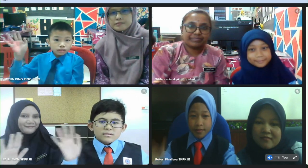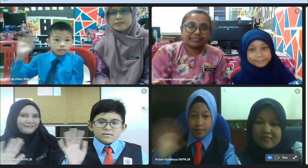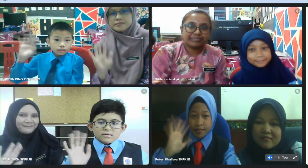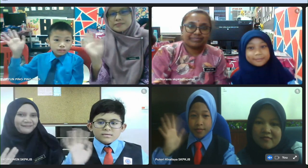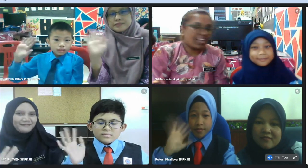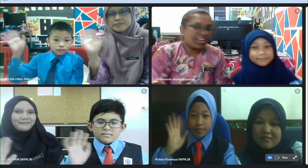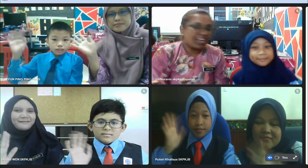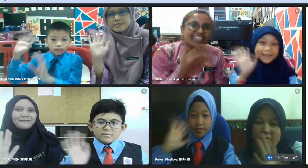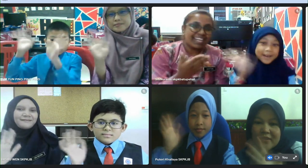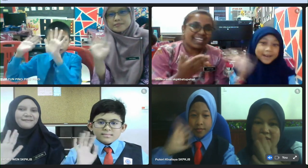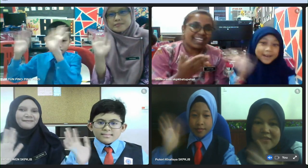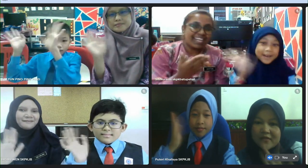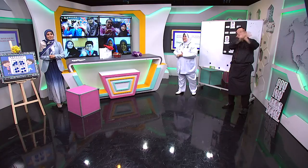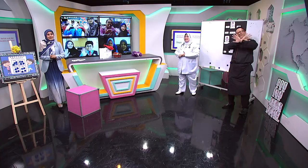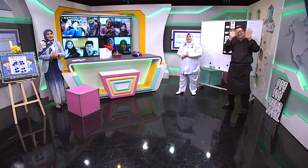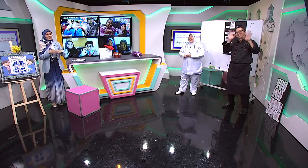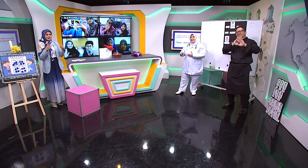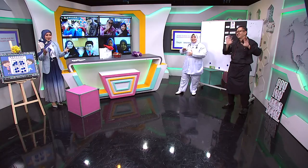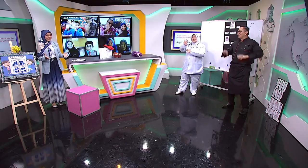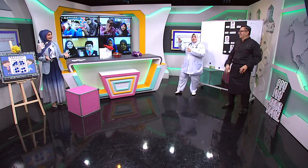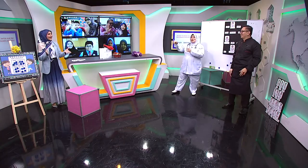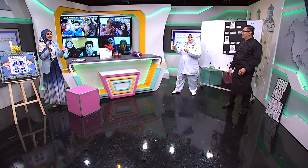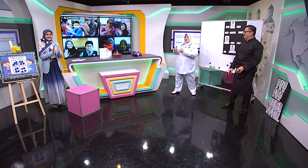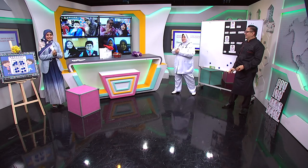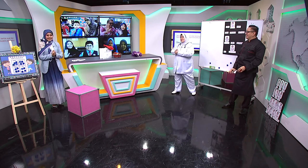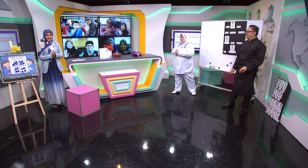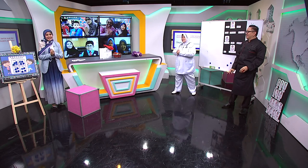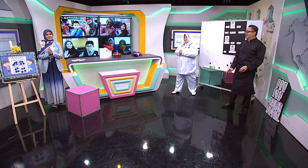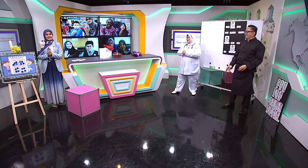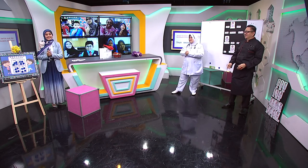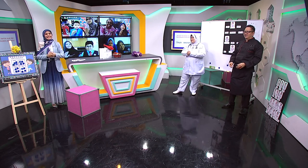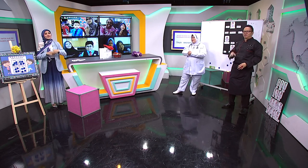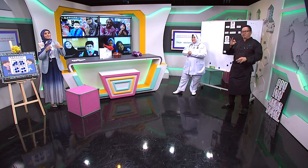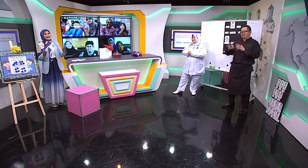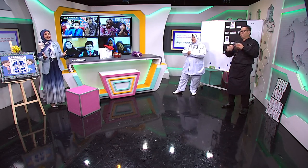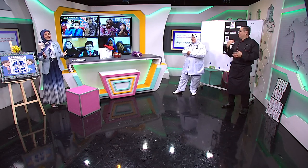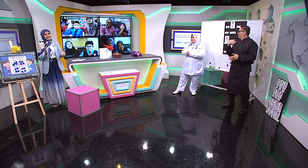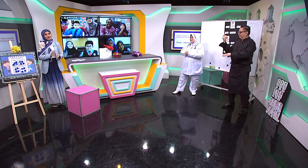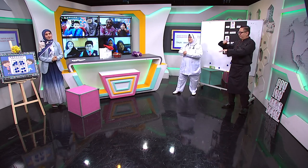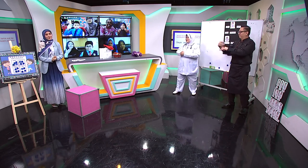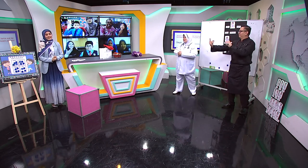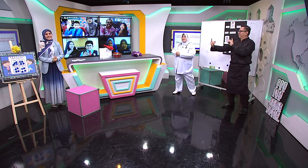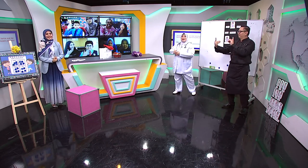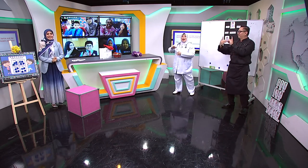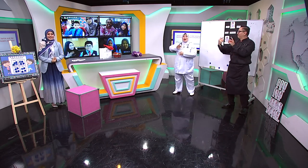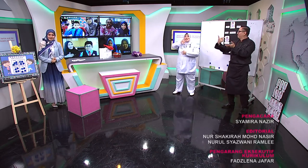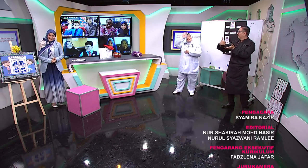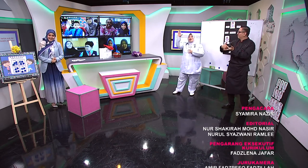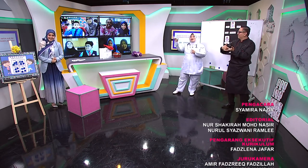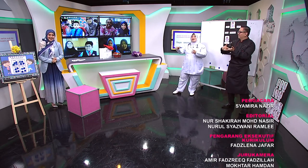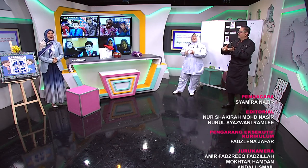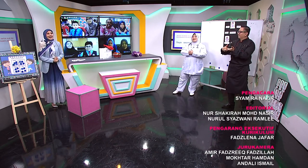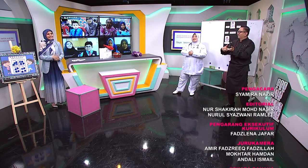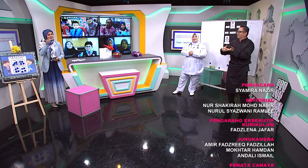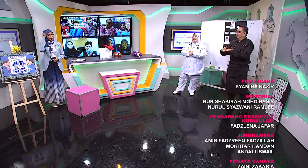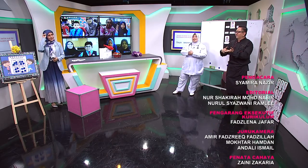Cikgu-Cikgu, kerana sudi meluangkan masa bersama. Baik, kawan-kawan, ada rezeki, ada masa. Kita jumpa lagi di lain waktu pula. Saya Syamira